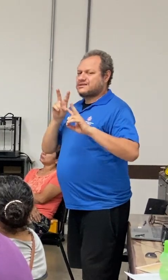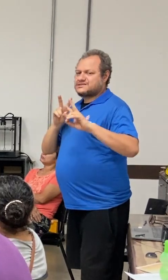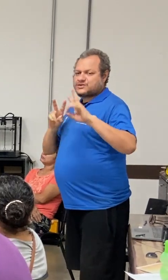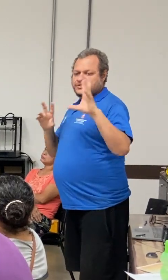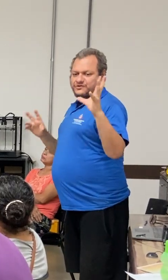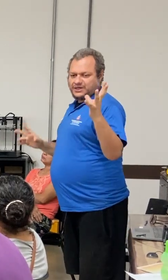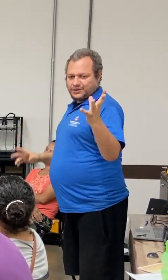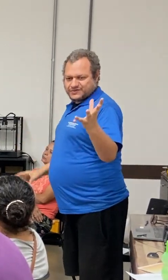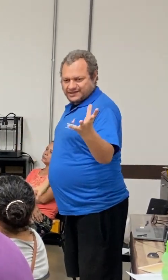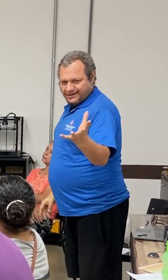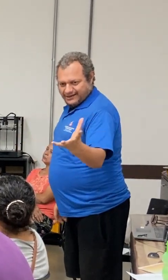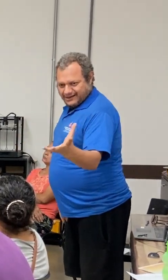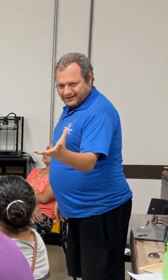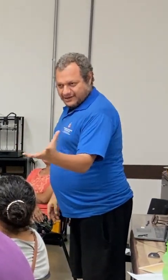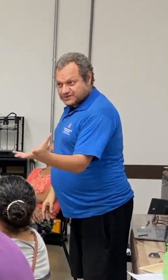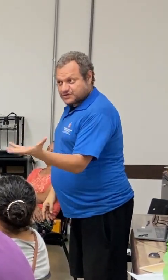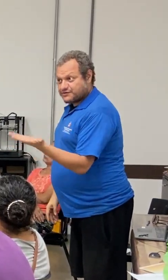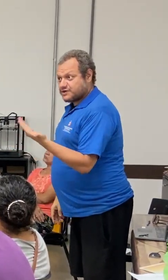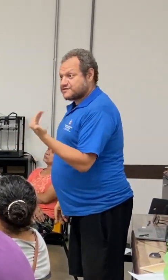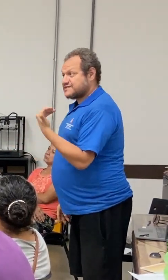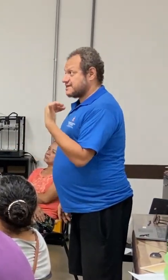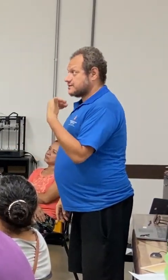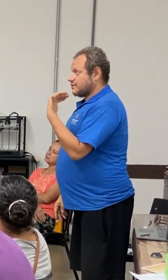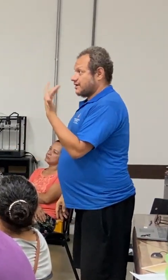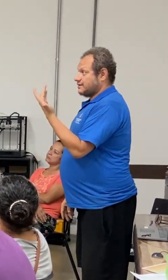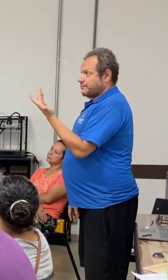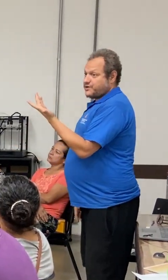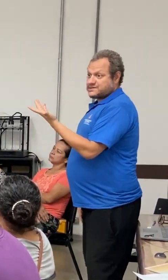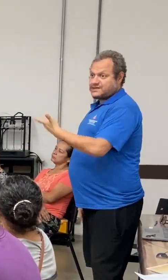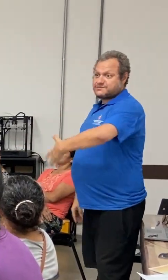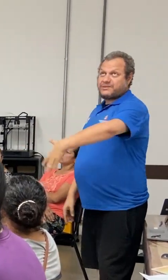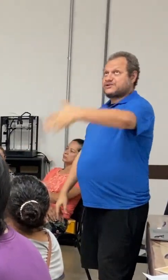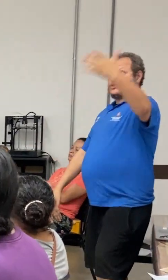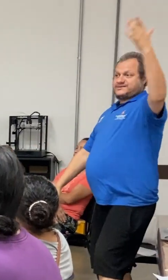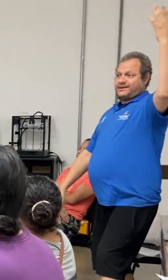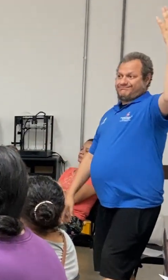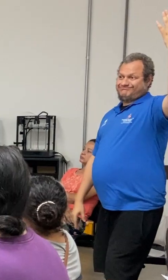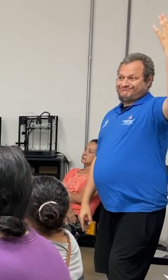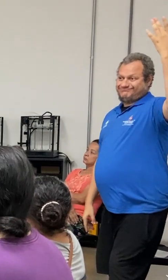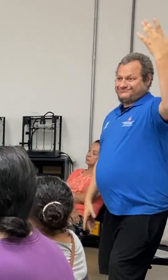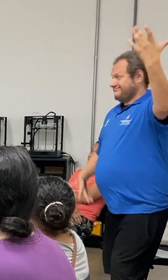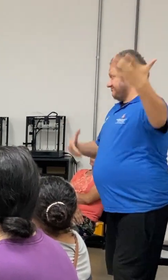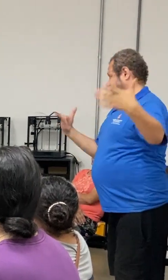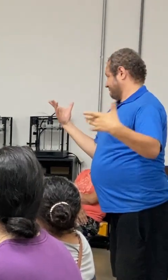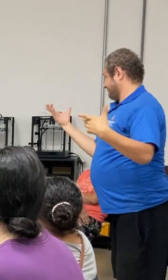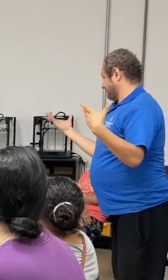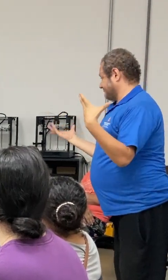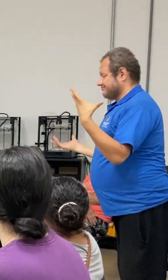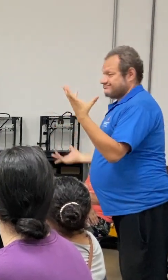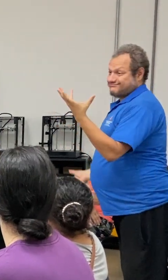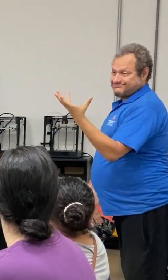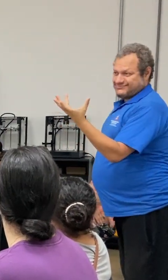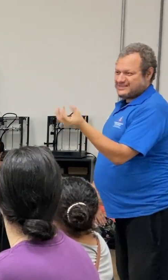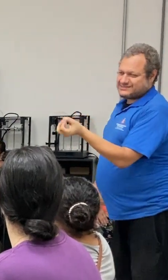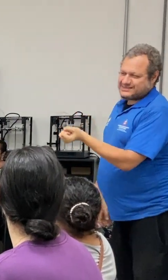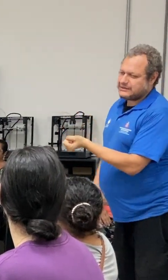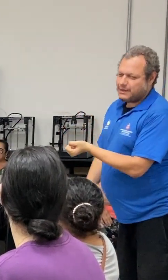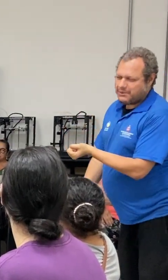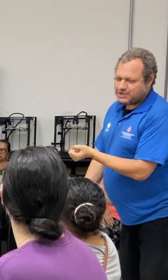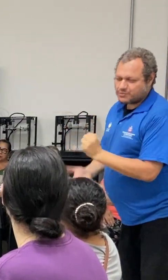seus filhos, né? Que os seus filhos fizessem o quê depois que eles partissem? Assumissem os negócios da família. Exatamente, o